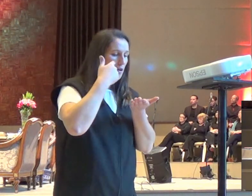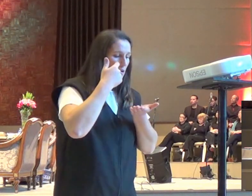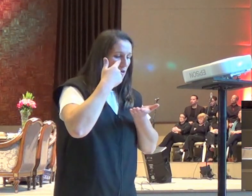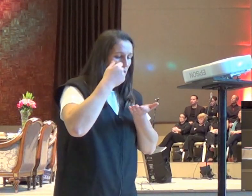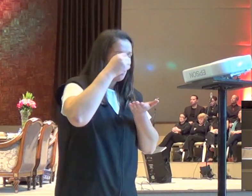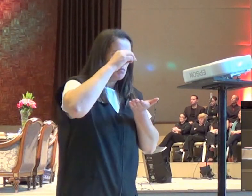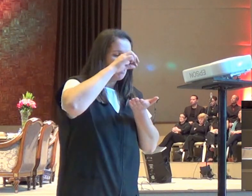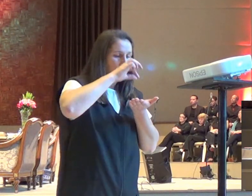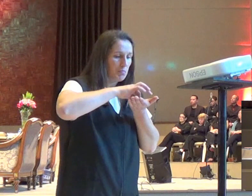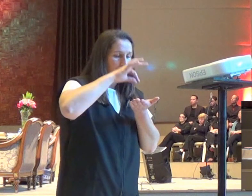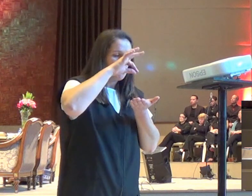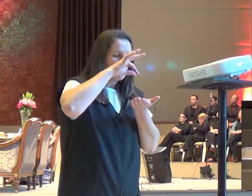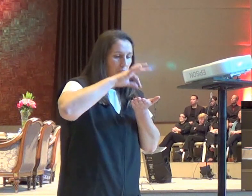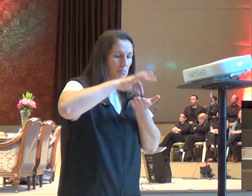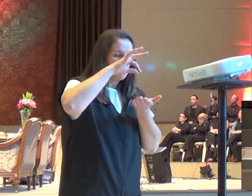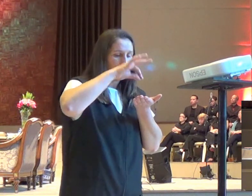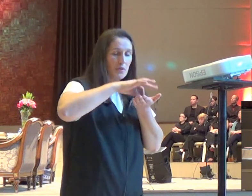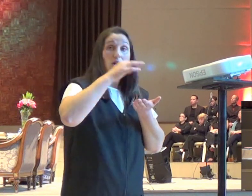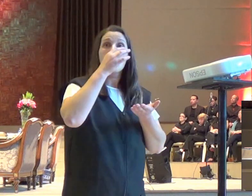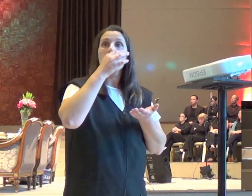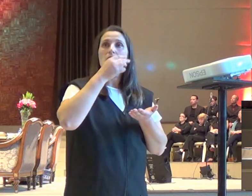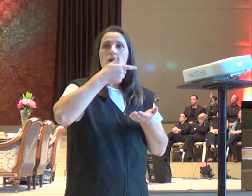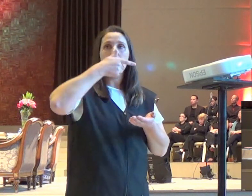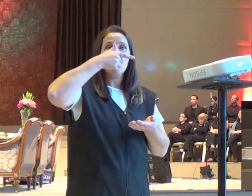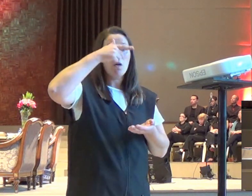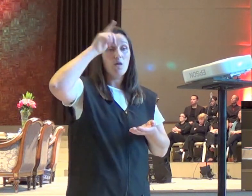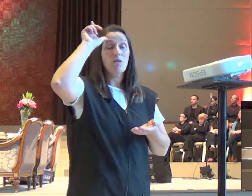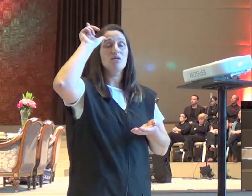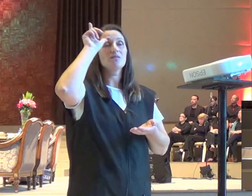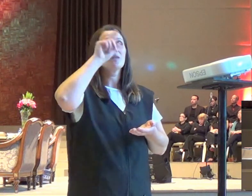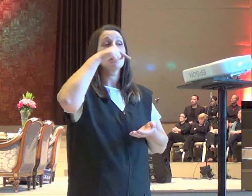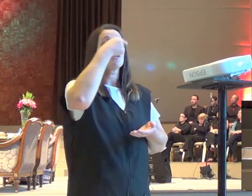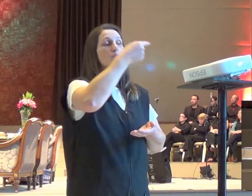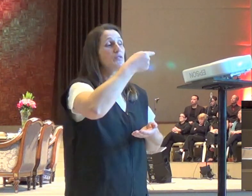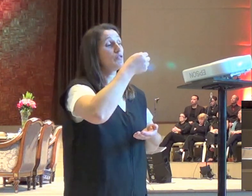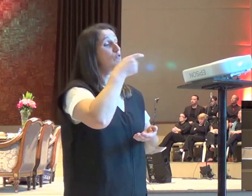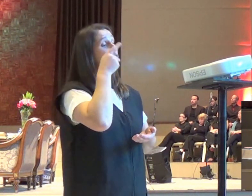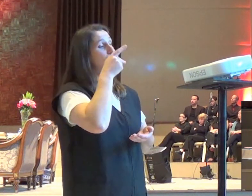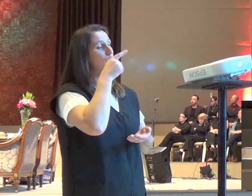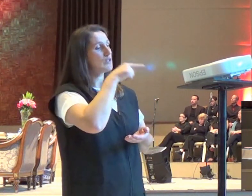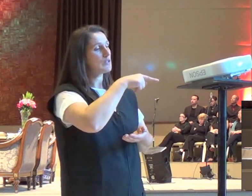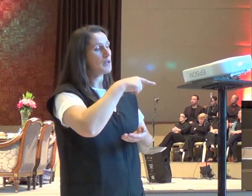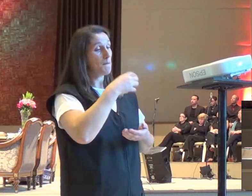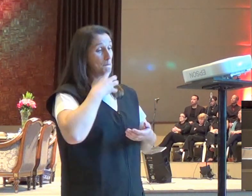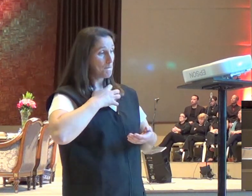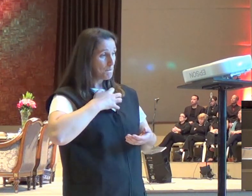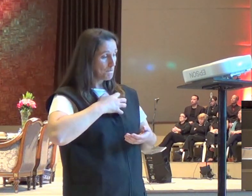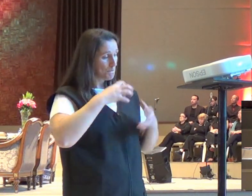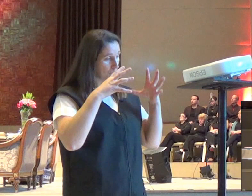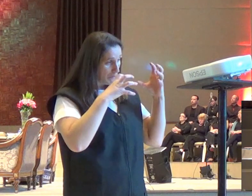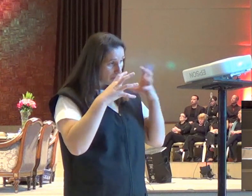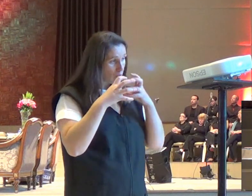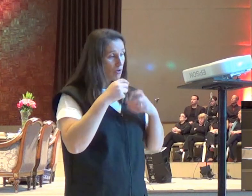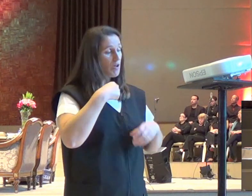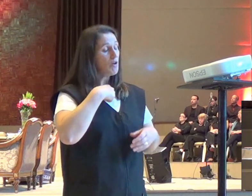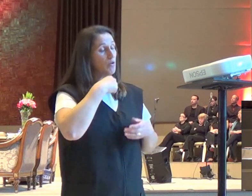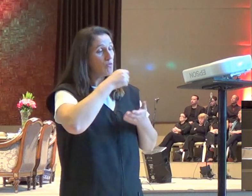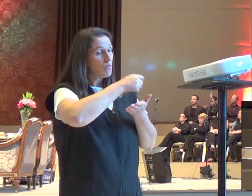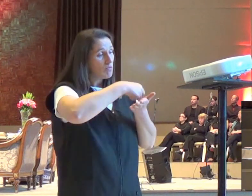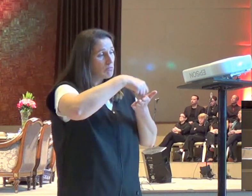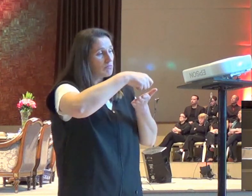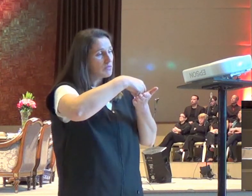ele disse assim, ontem à noite, depois que você, deu aquela bronca, eu fui escrever, a carta para minha filha,